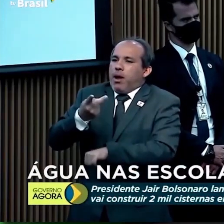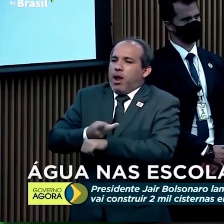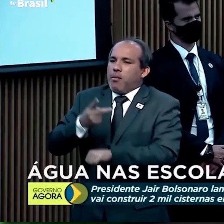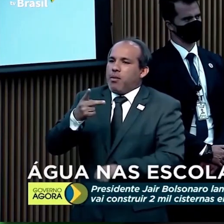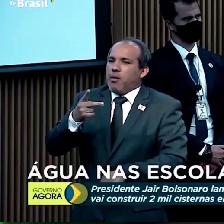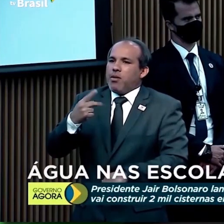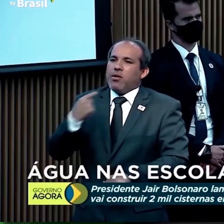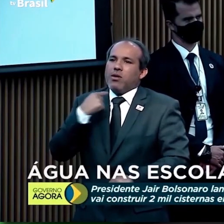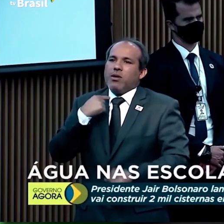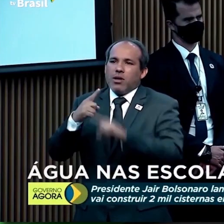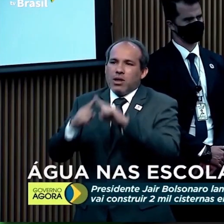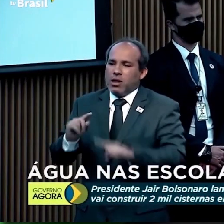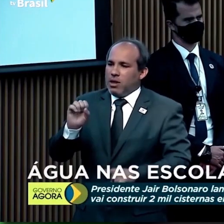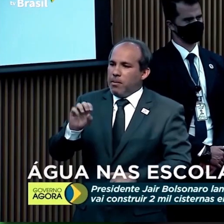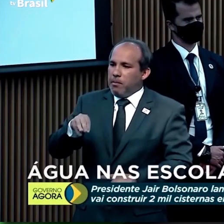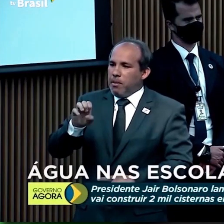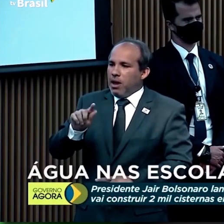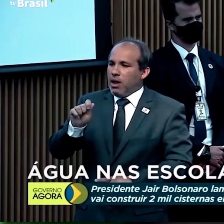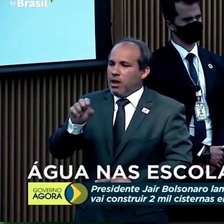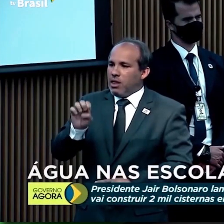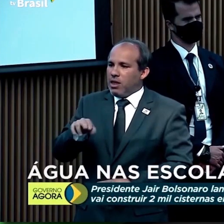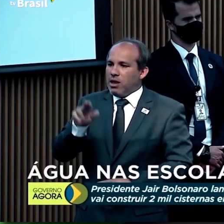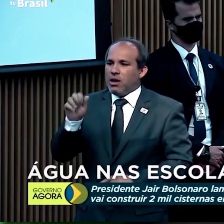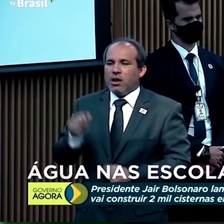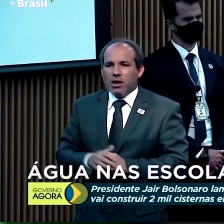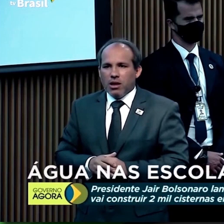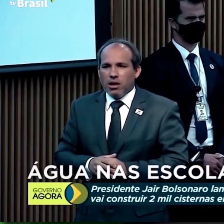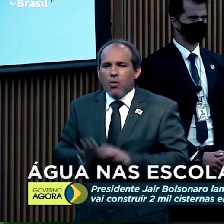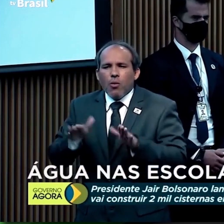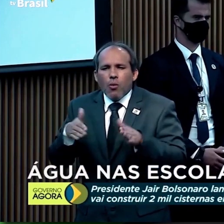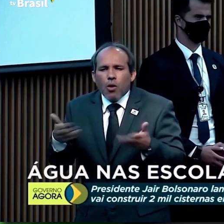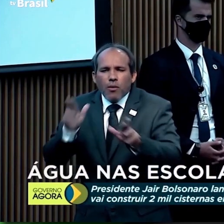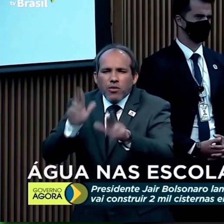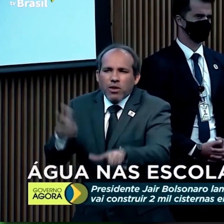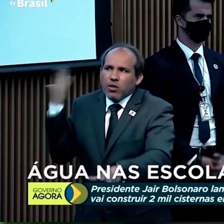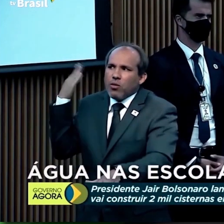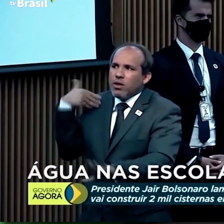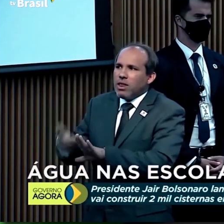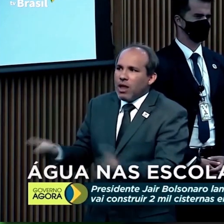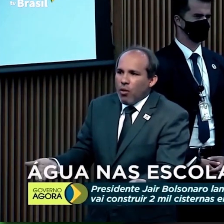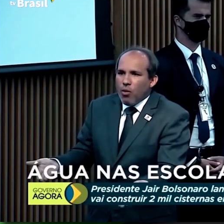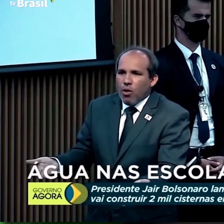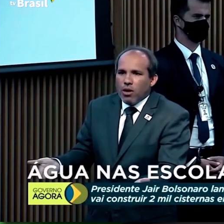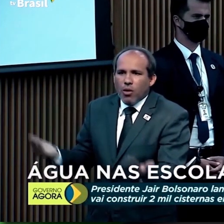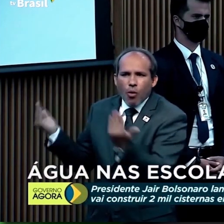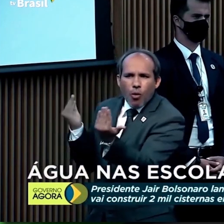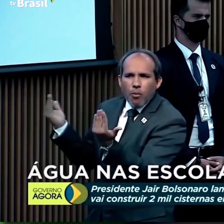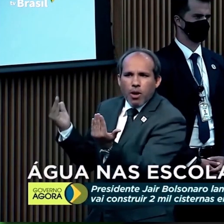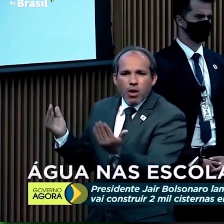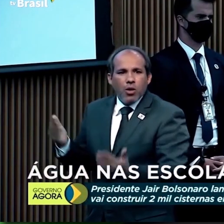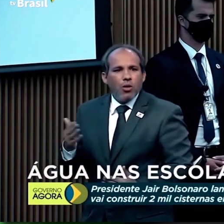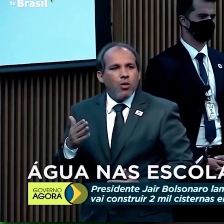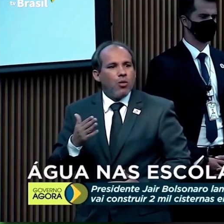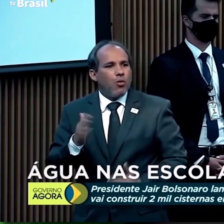e qual a diferença do coração das pessoas do passado e no presente Olha o padrão os meus dos meninos atualmente e